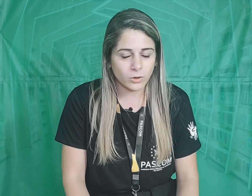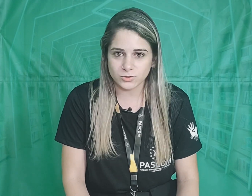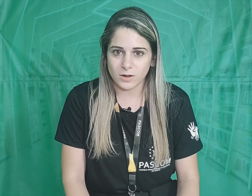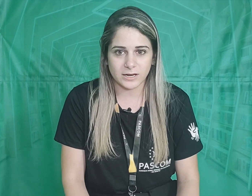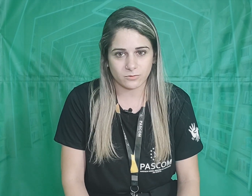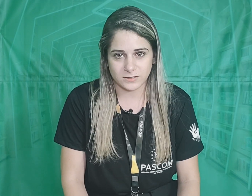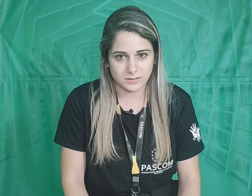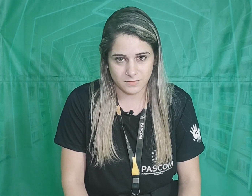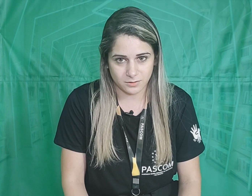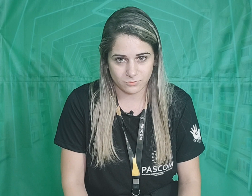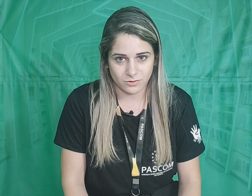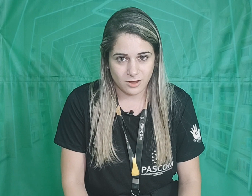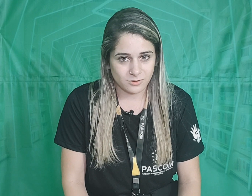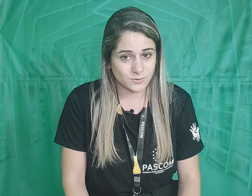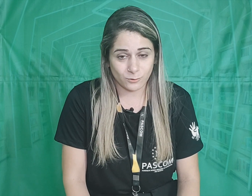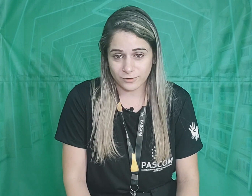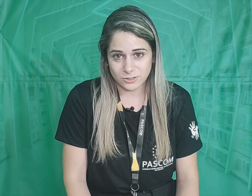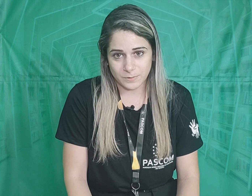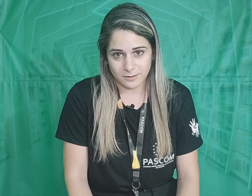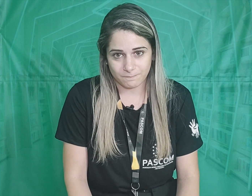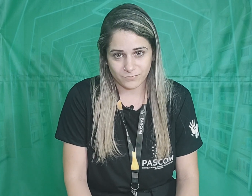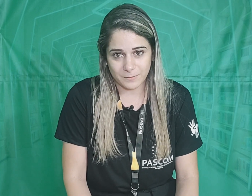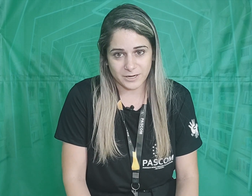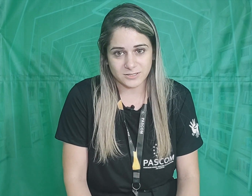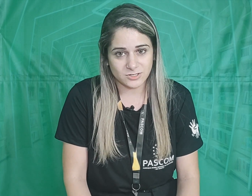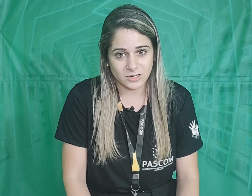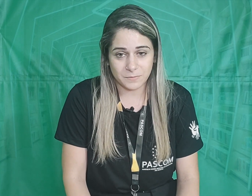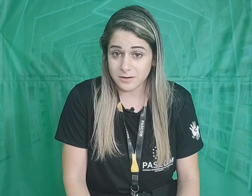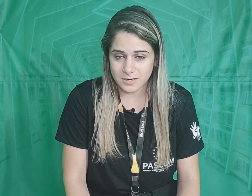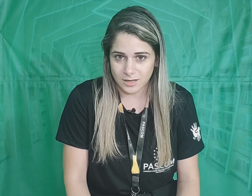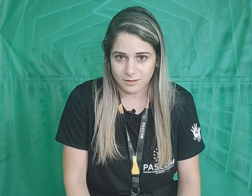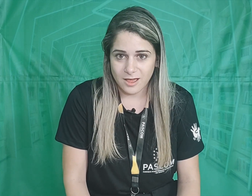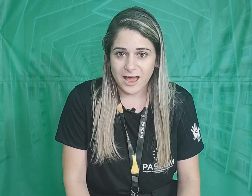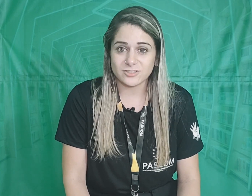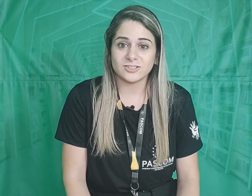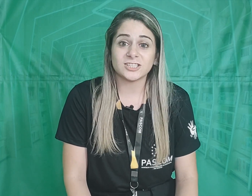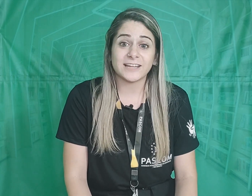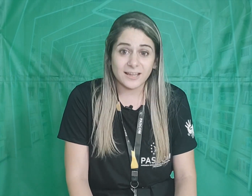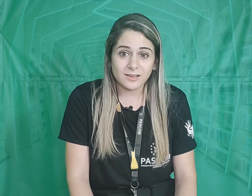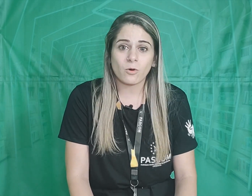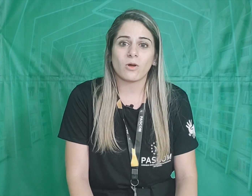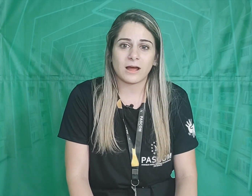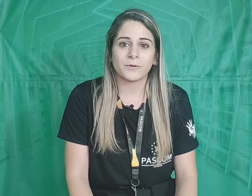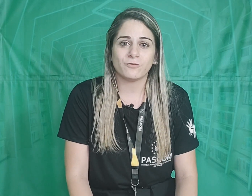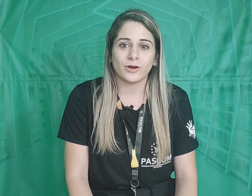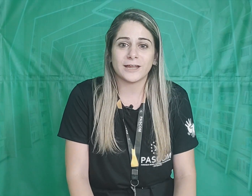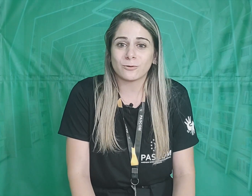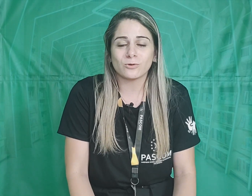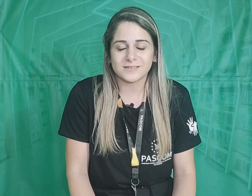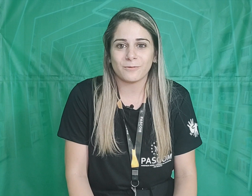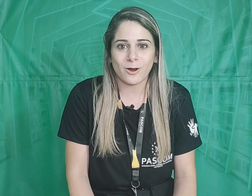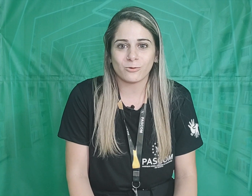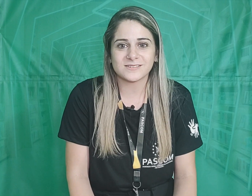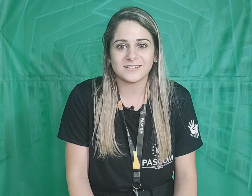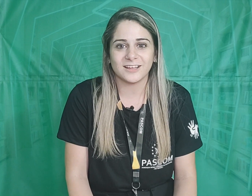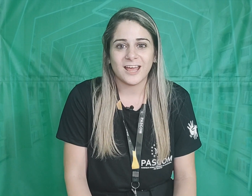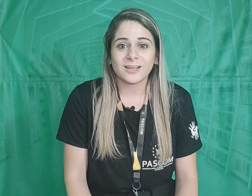pode guardar conhecimento, isso não faz bem, nem pra gente, nem pra ninguém. A gente tem que colocar para fora e a inclusão é algo assim, que